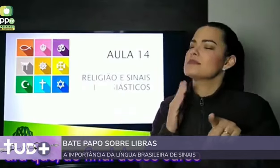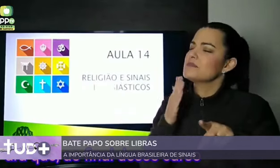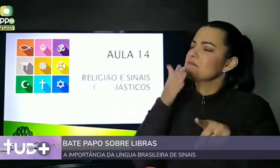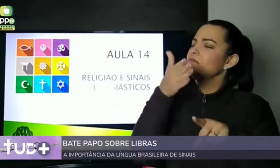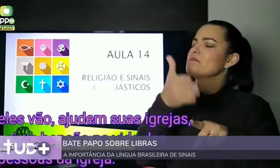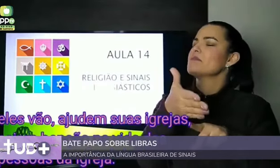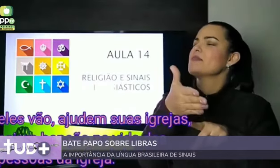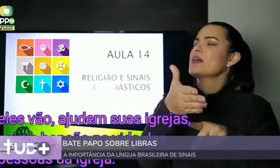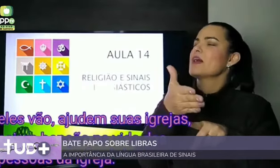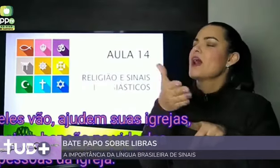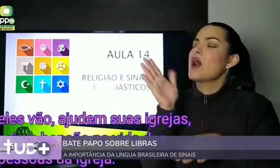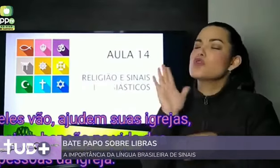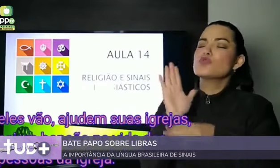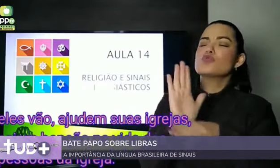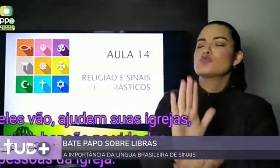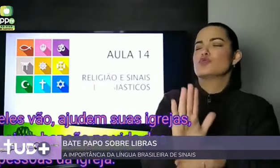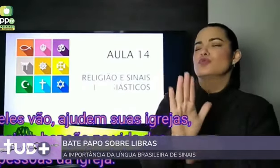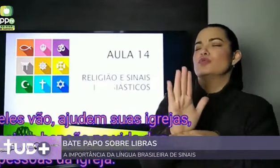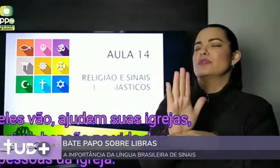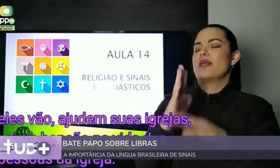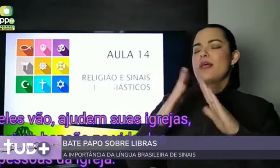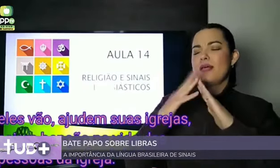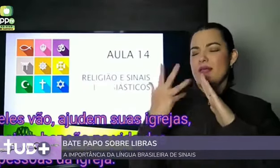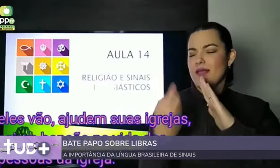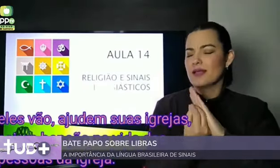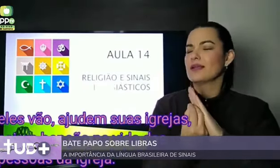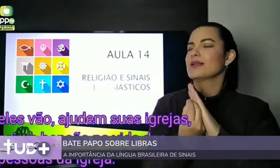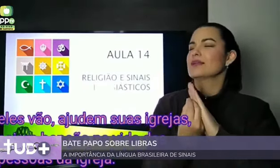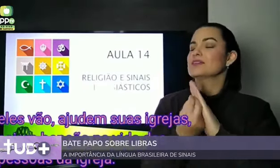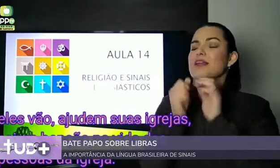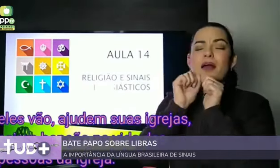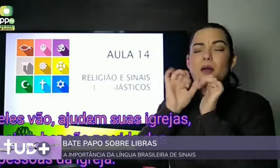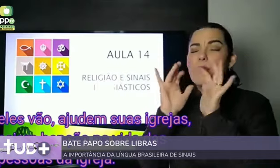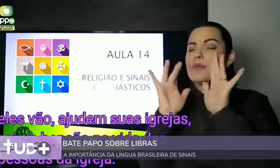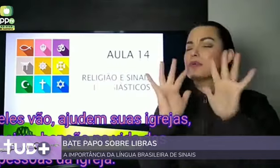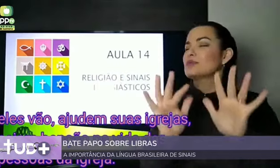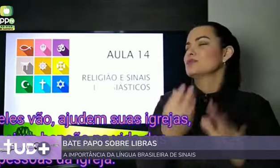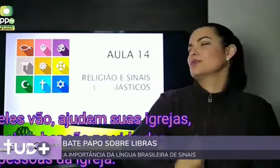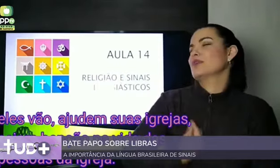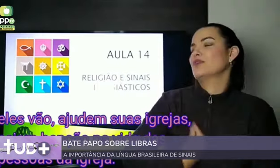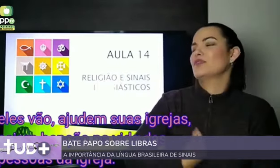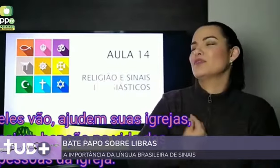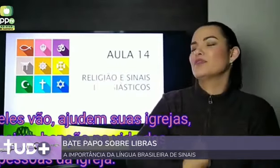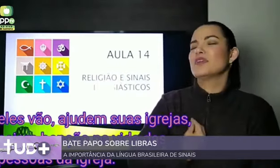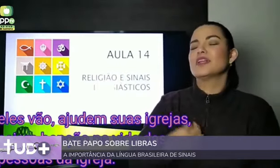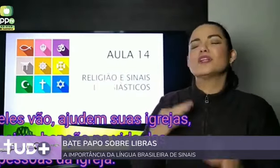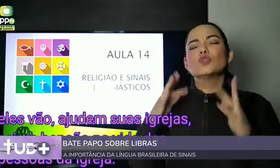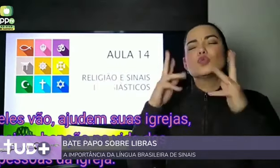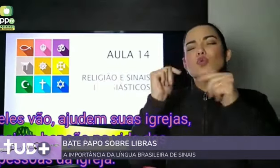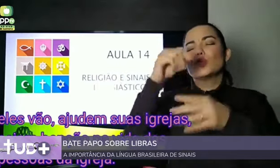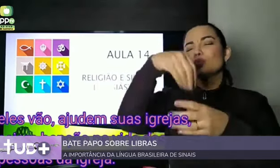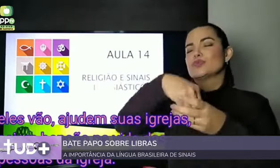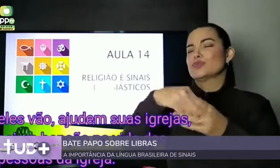né, com surdos na igreja, receber pessoas surdas, que elas possam ser minimamente preparadas ali para fazer esse